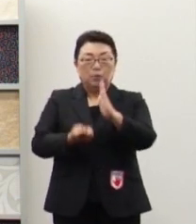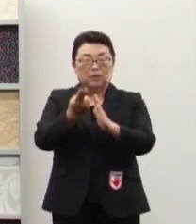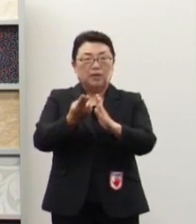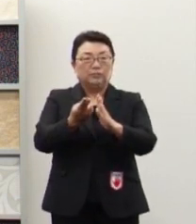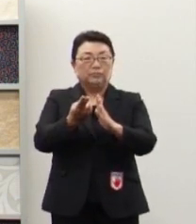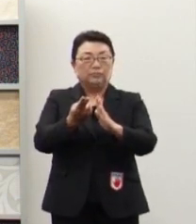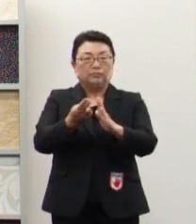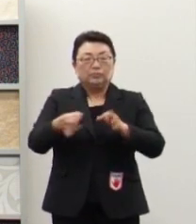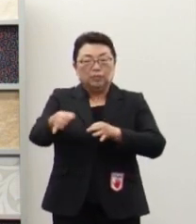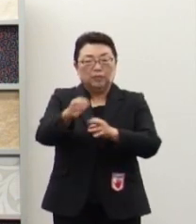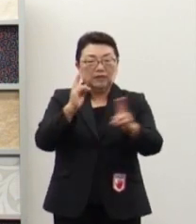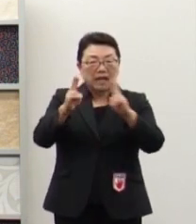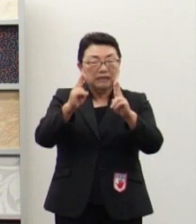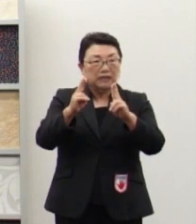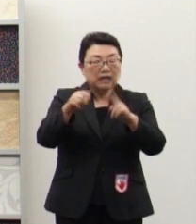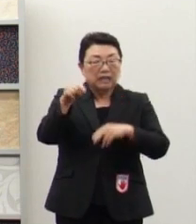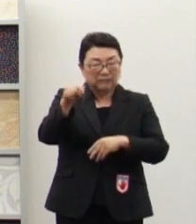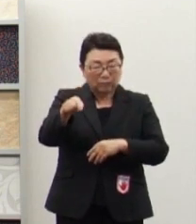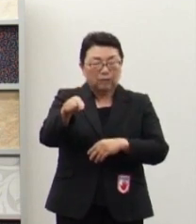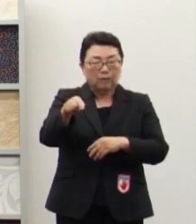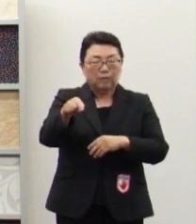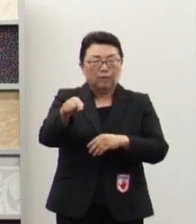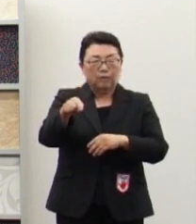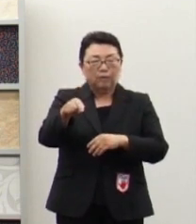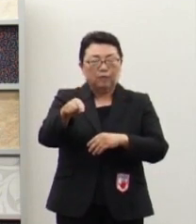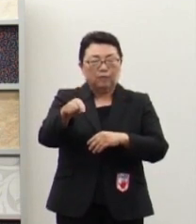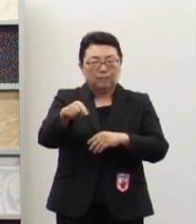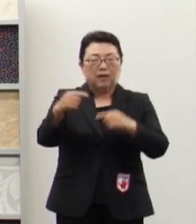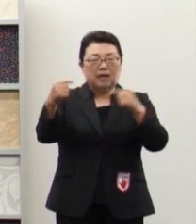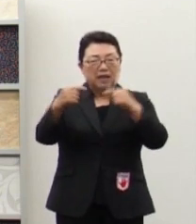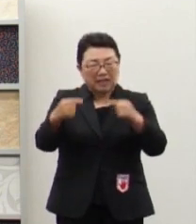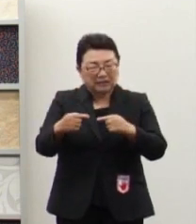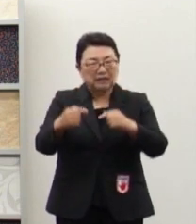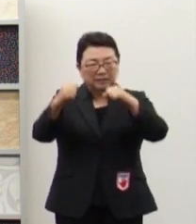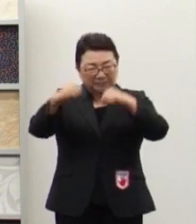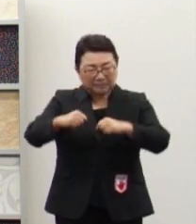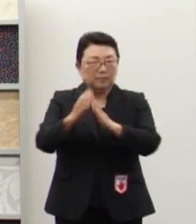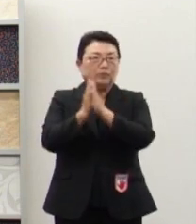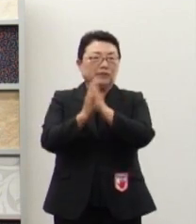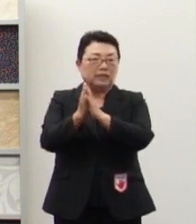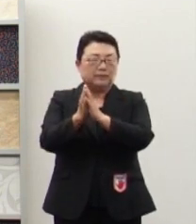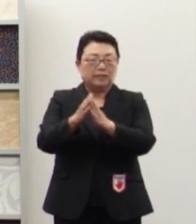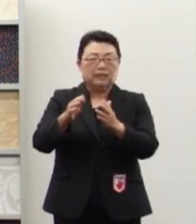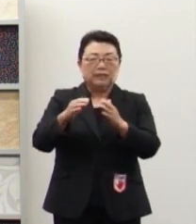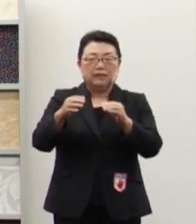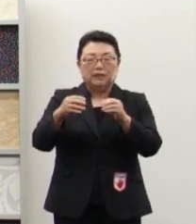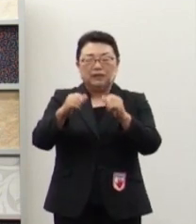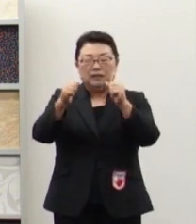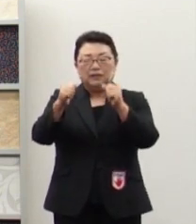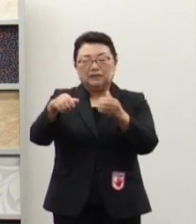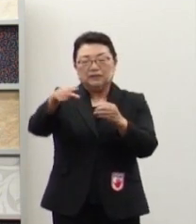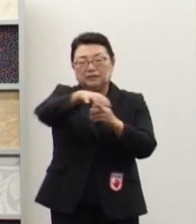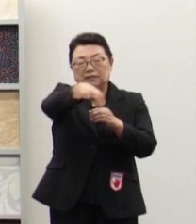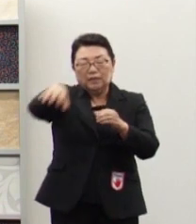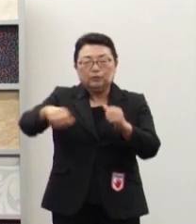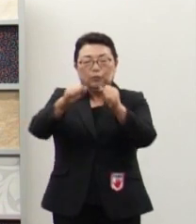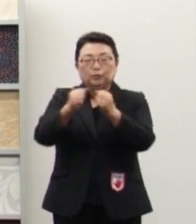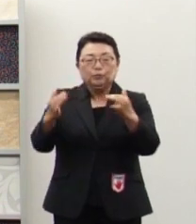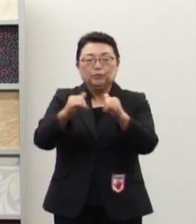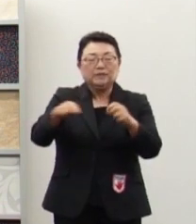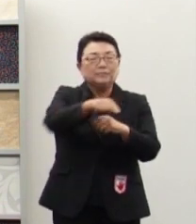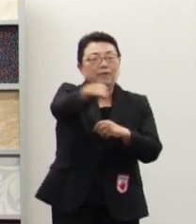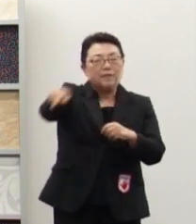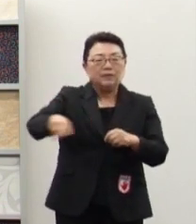の経営者の皆さんの方々とのその調整はもちろんのこと、その周辺の住民の皆さんのご理解もいただかないといけ